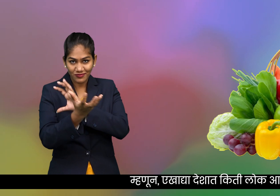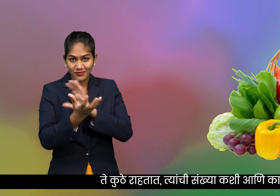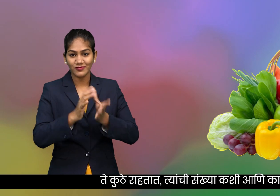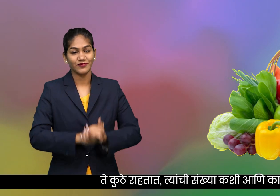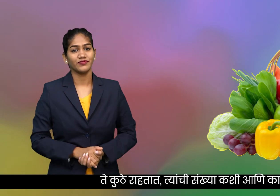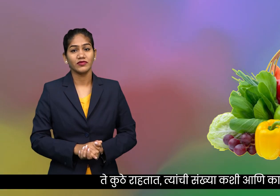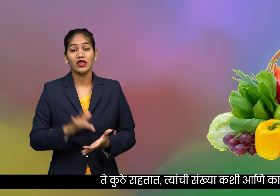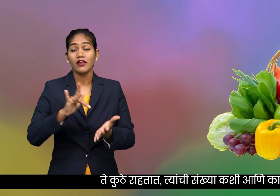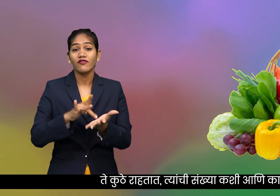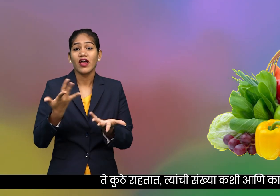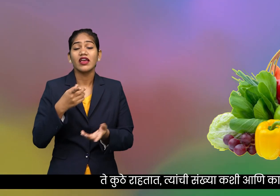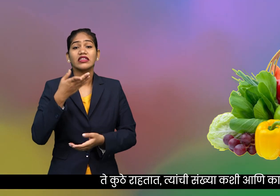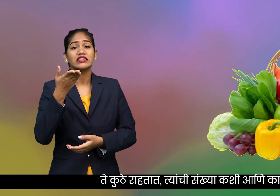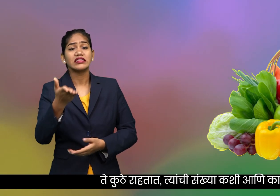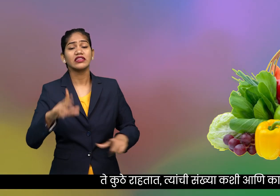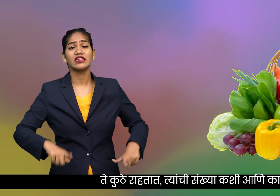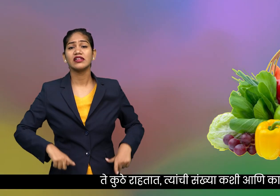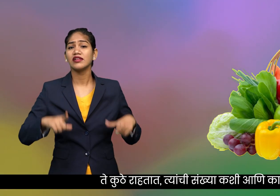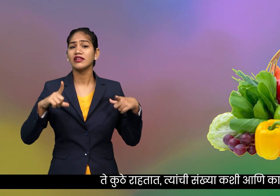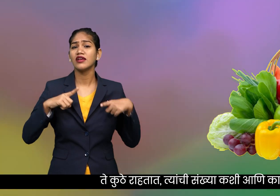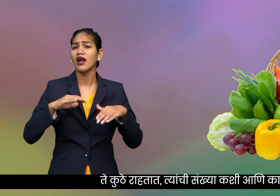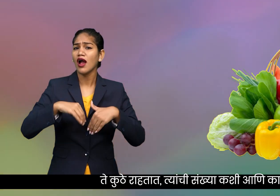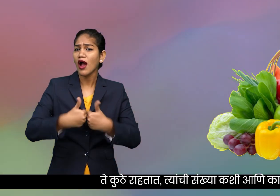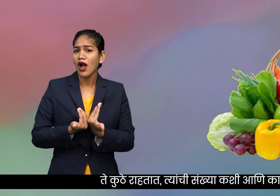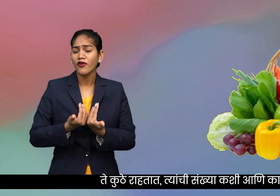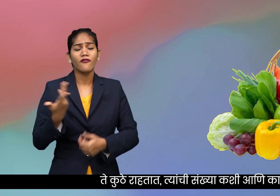ते कुठे राहतात, त्यांची संख्या कशी आणि का वाढत आहे,